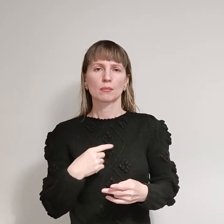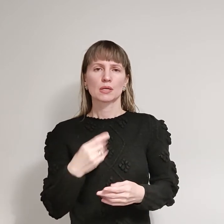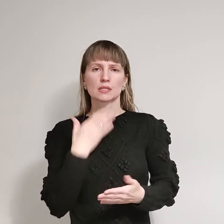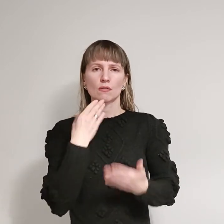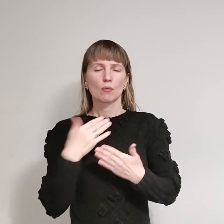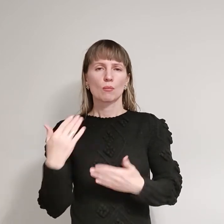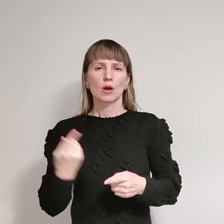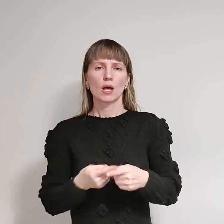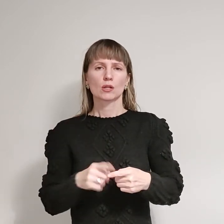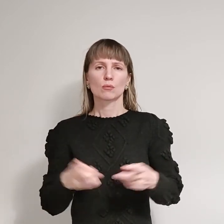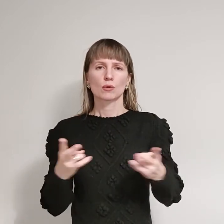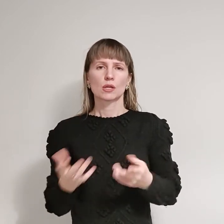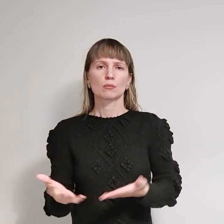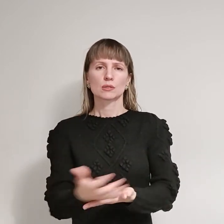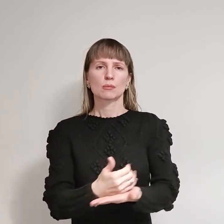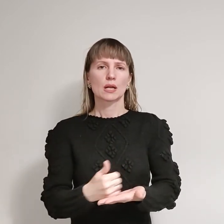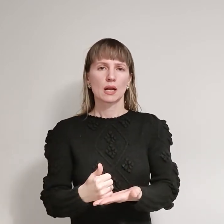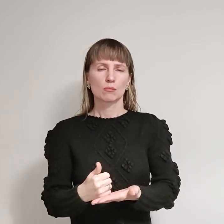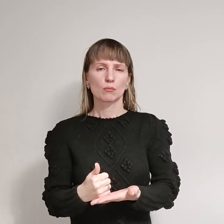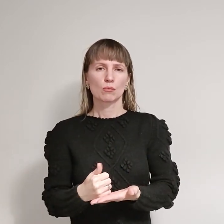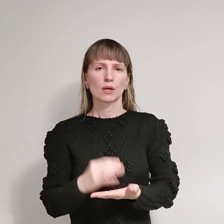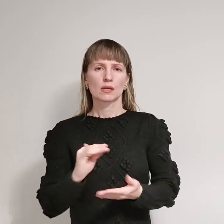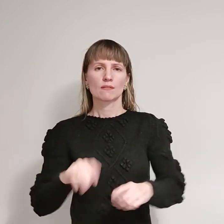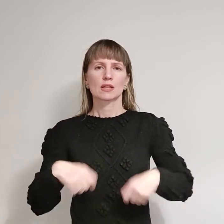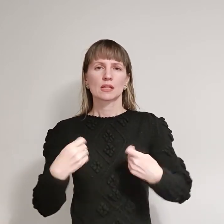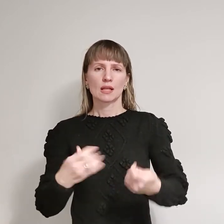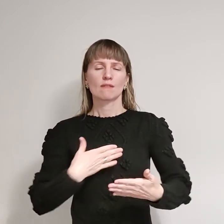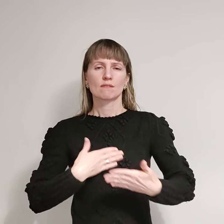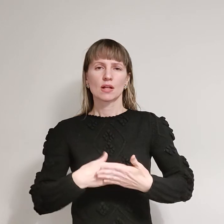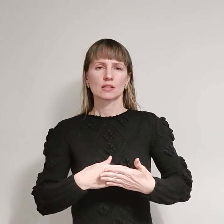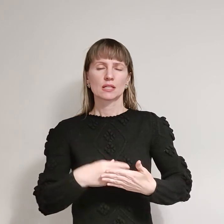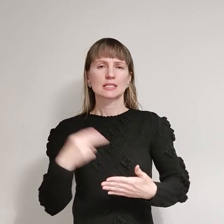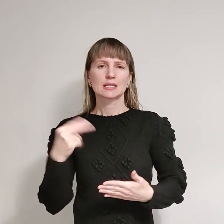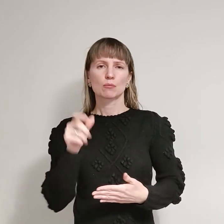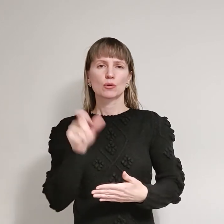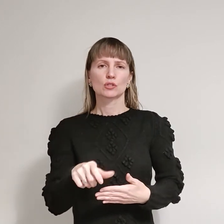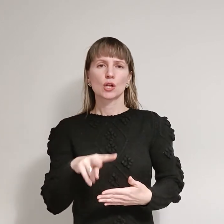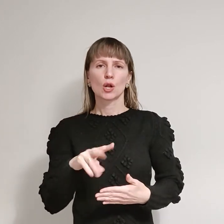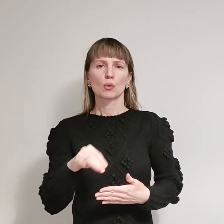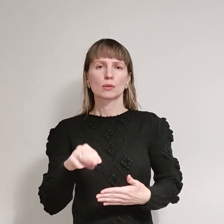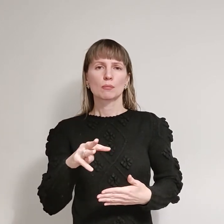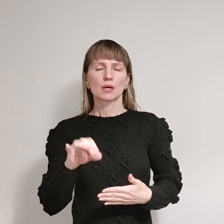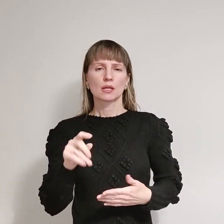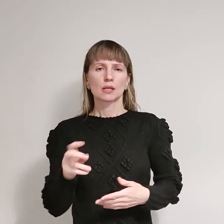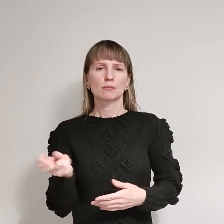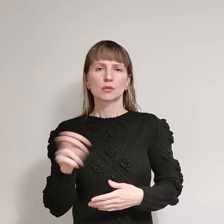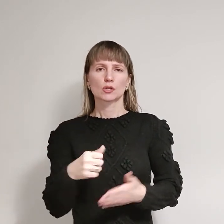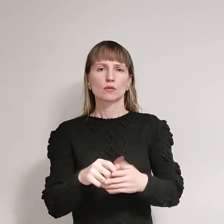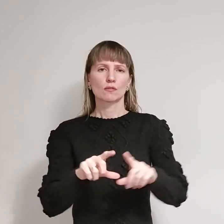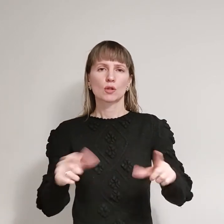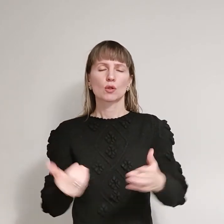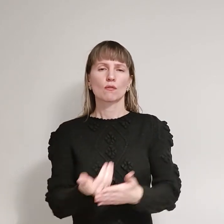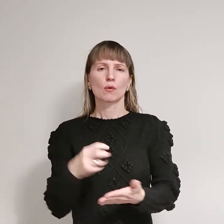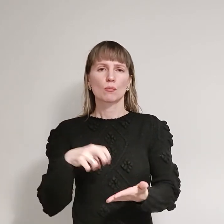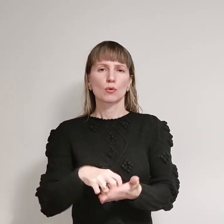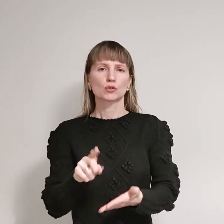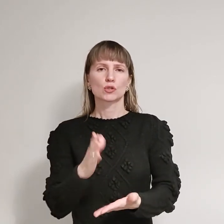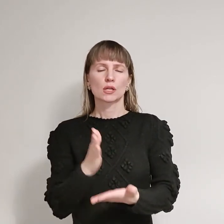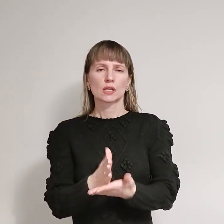цю потребу збираємо і віддаємо волонтерам. Запоріжанка Людмила прийшла до відділення Нової пошти, що розташована по